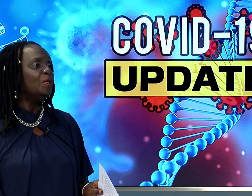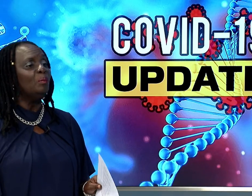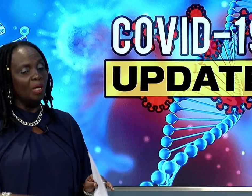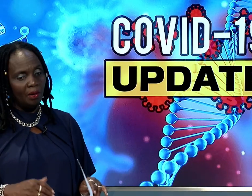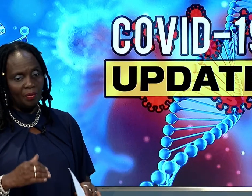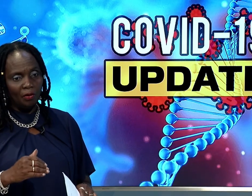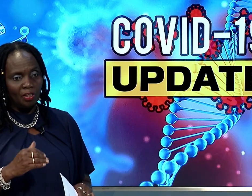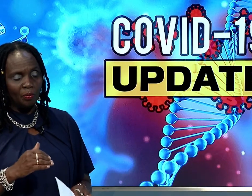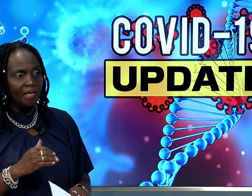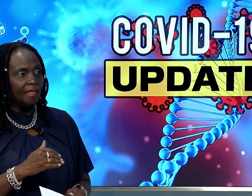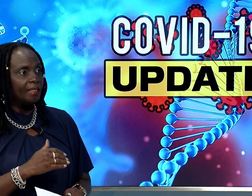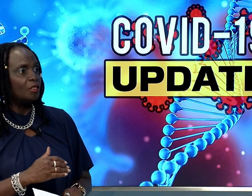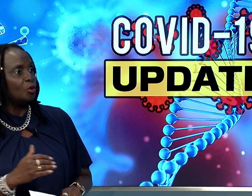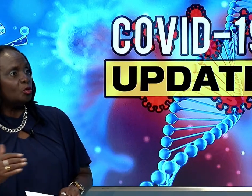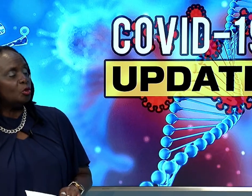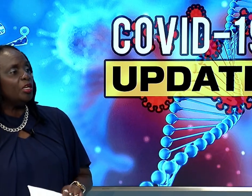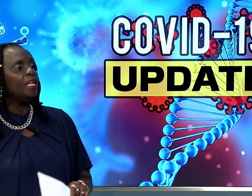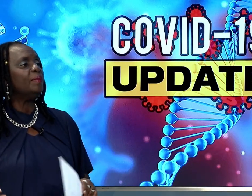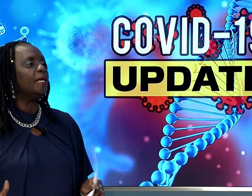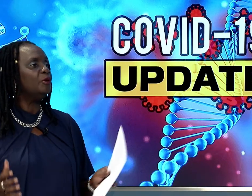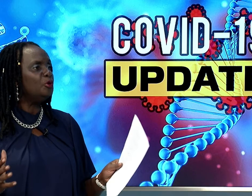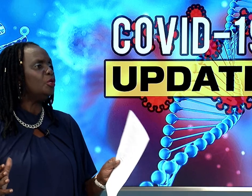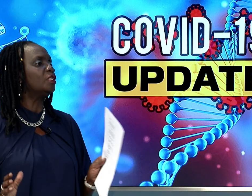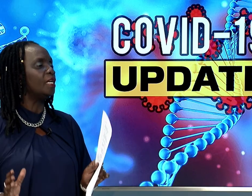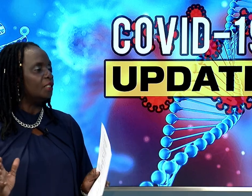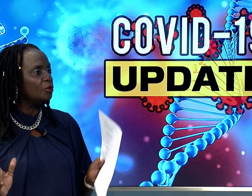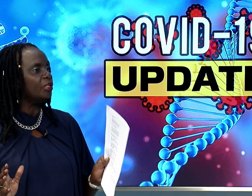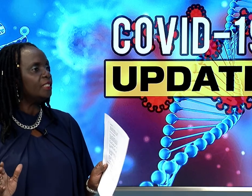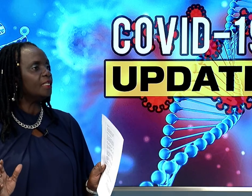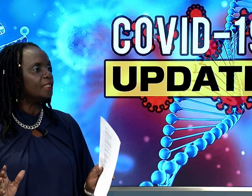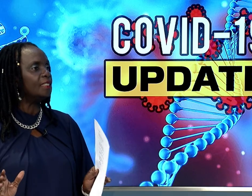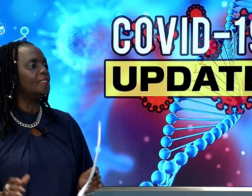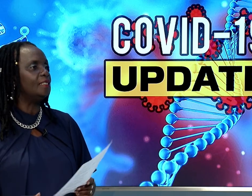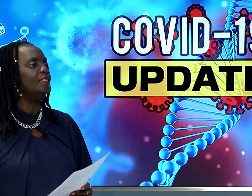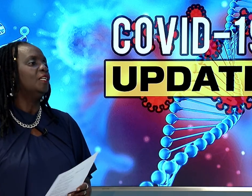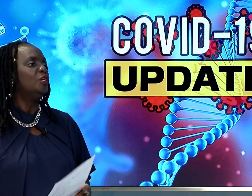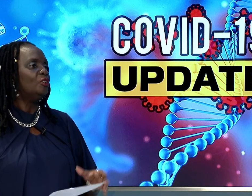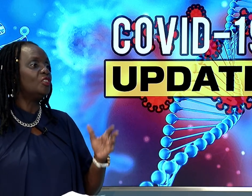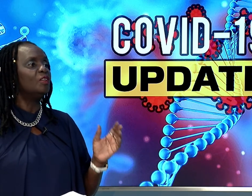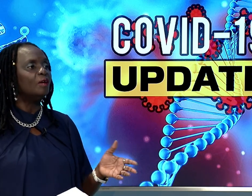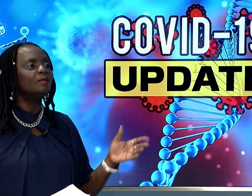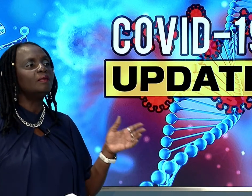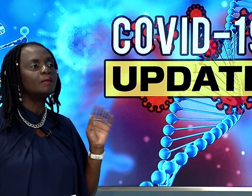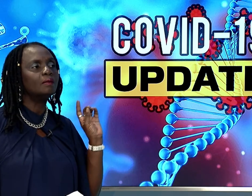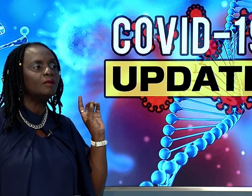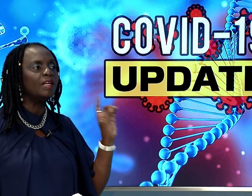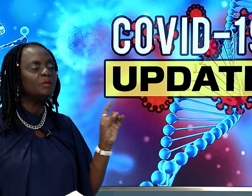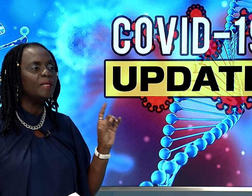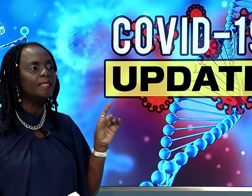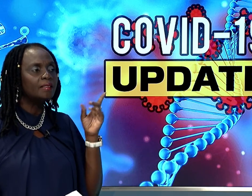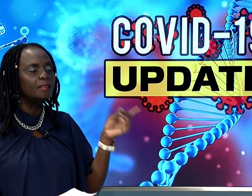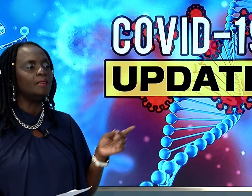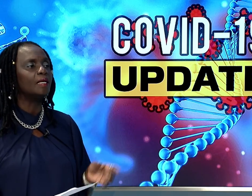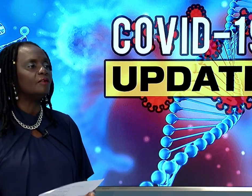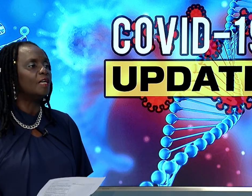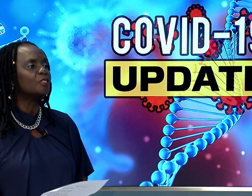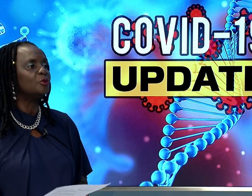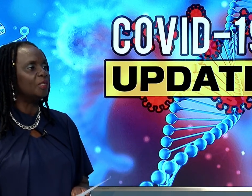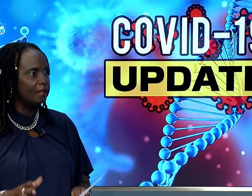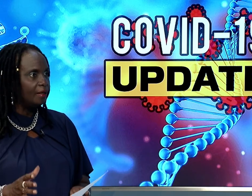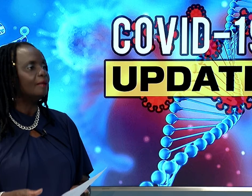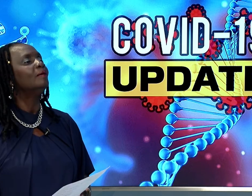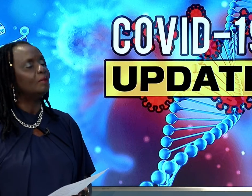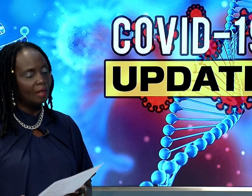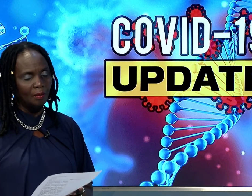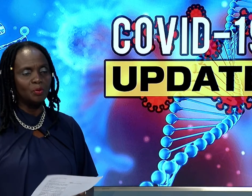eraan. Maar klopt. Men was bang dat dat zou toenemen. En nu zijn er toch instanties die, dus de geweldplegers die zijn